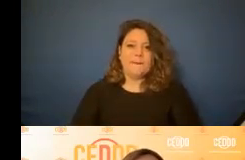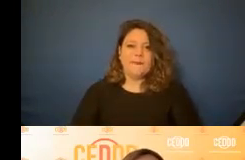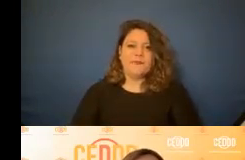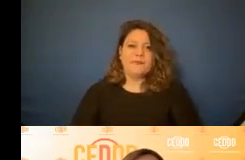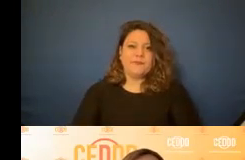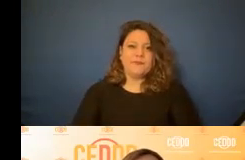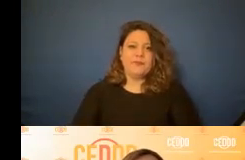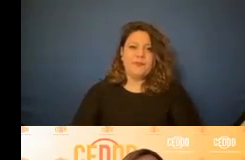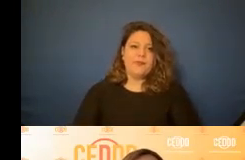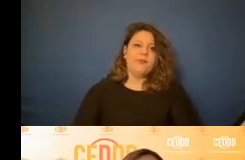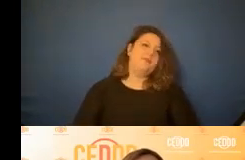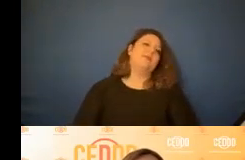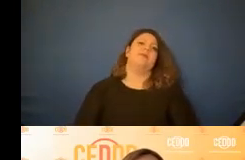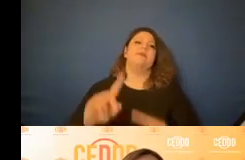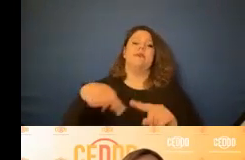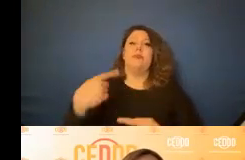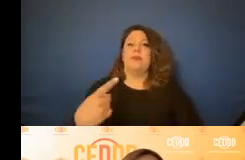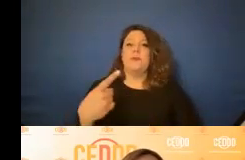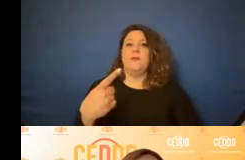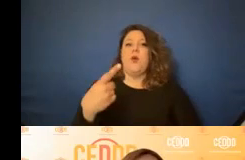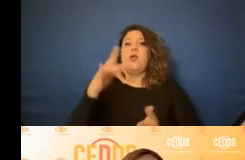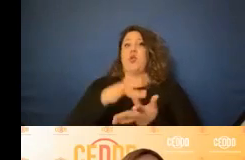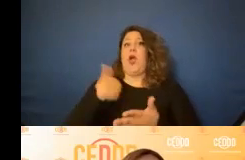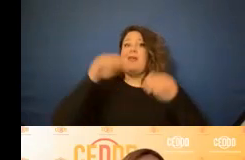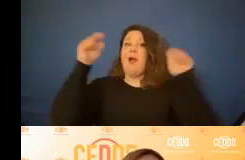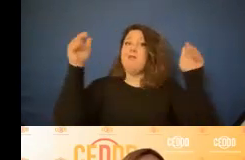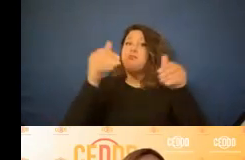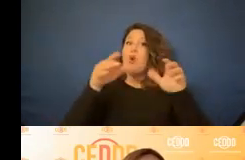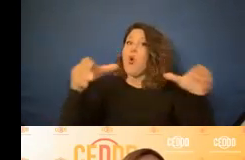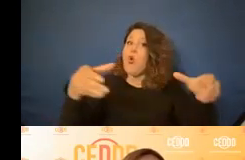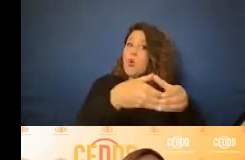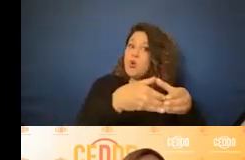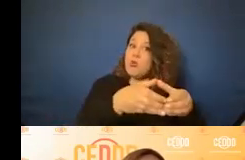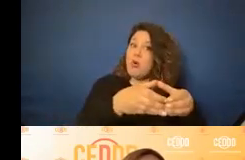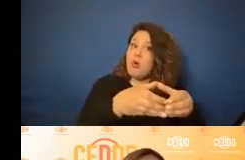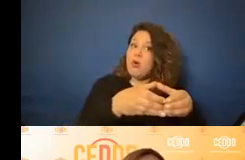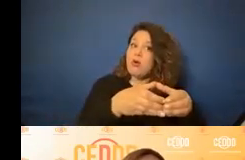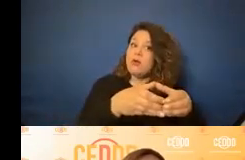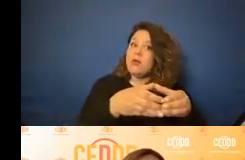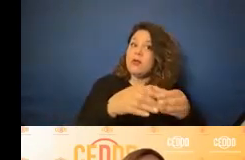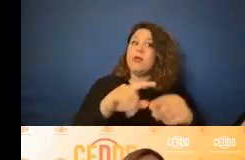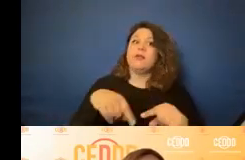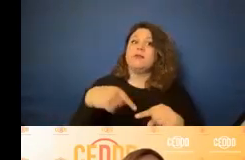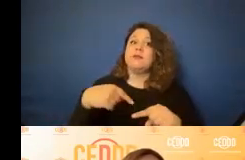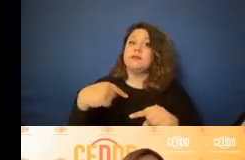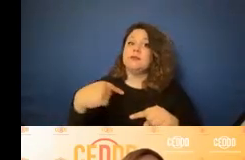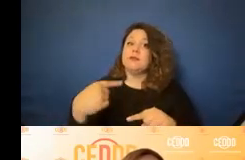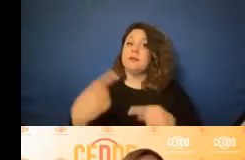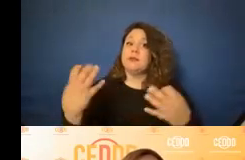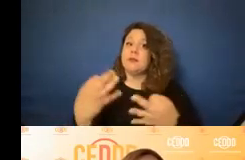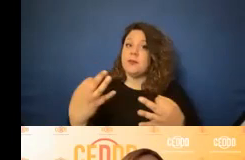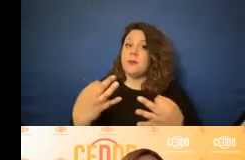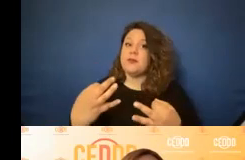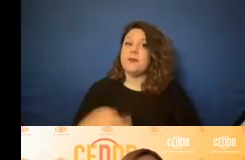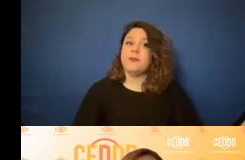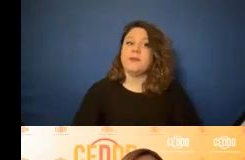poquito, ¿vale? Y después de hacer estas intervenciones grupales, efectivamente, los padres cogen lo lógico,